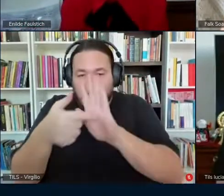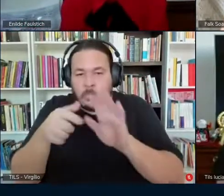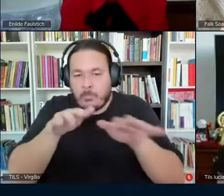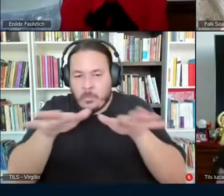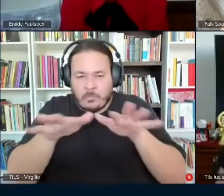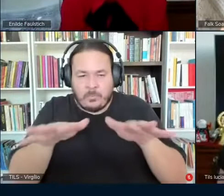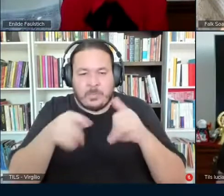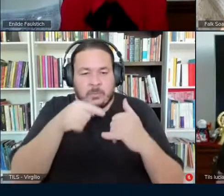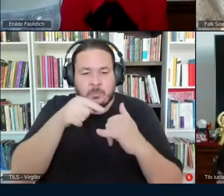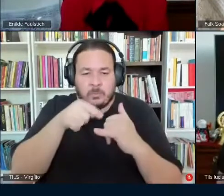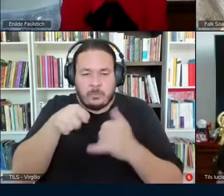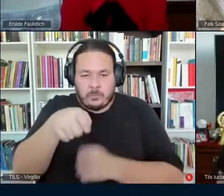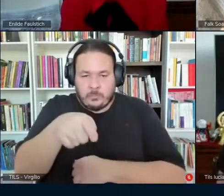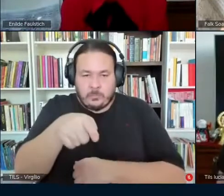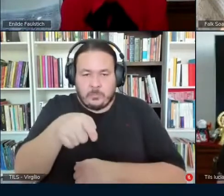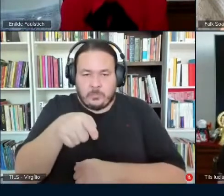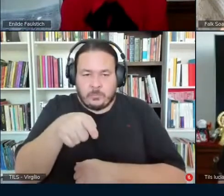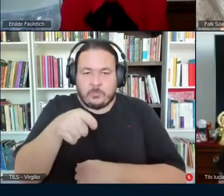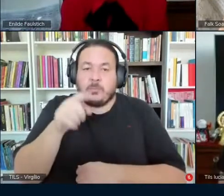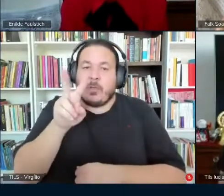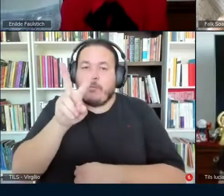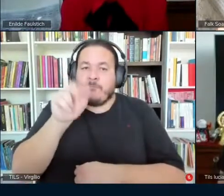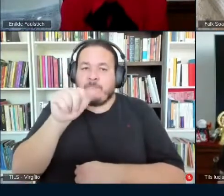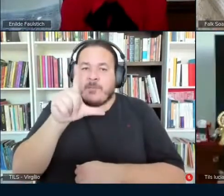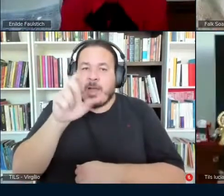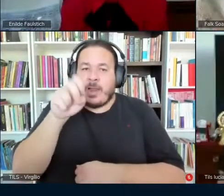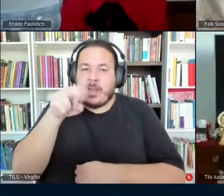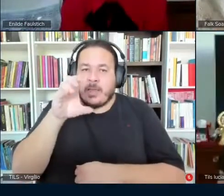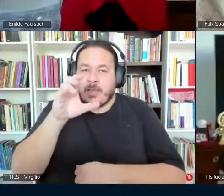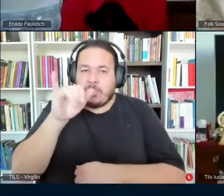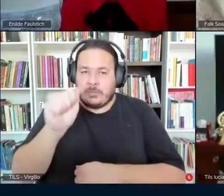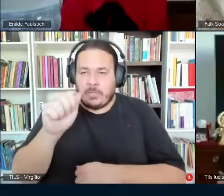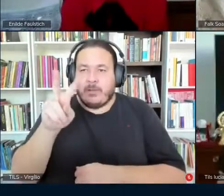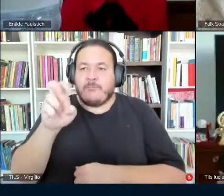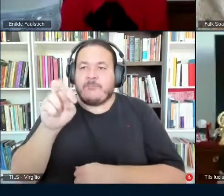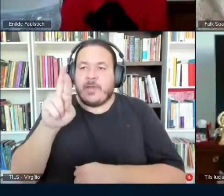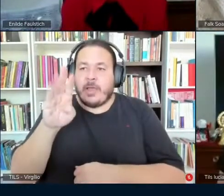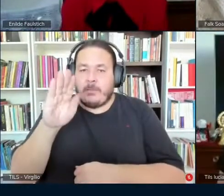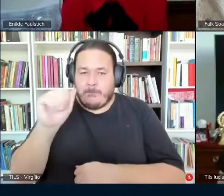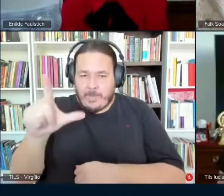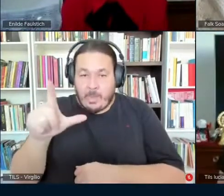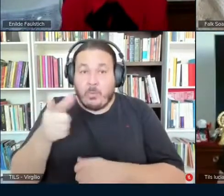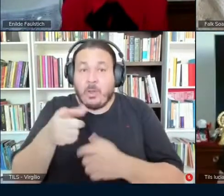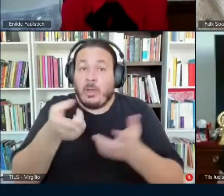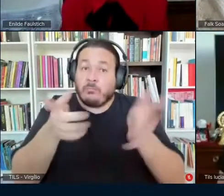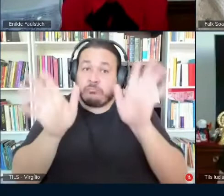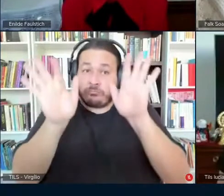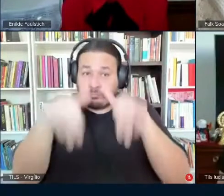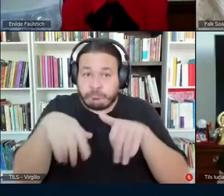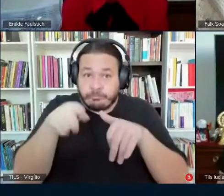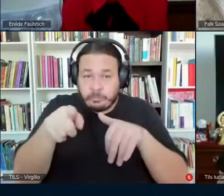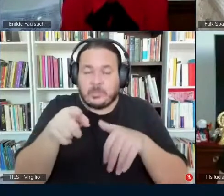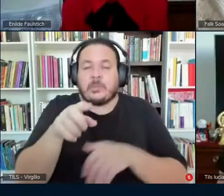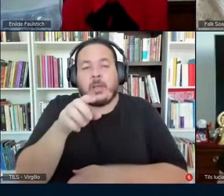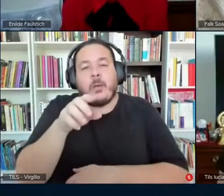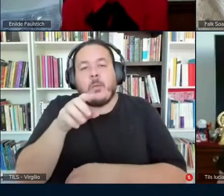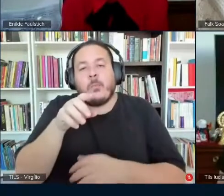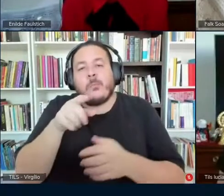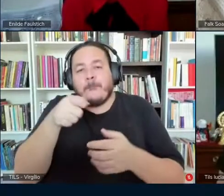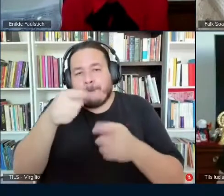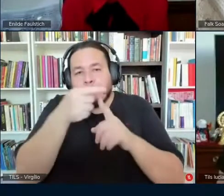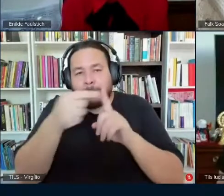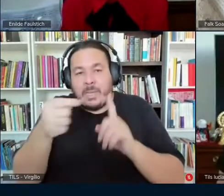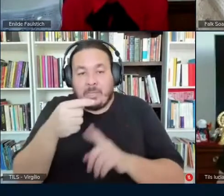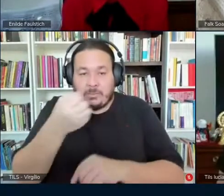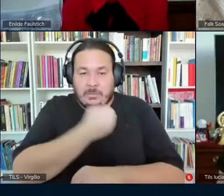faz, da valência verbal. Né? E aí, quando você finaliza essa unidade 3, você